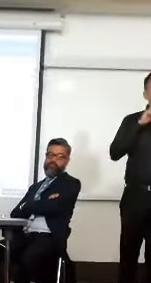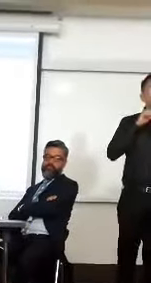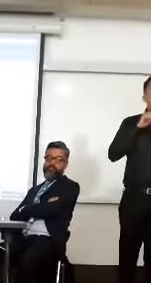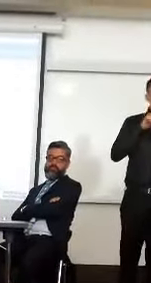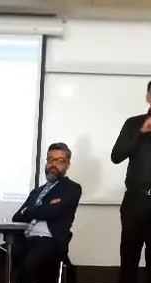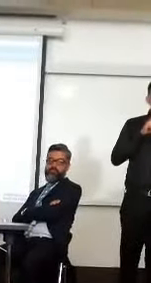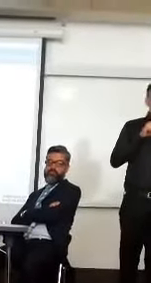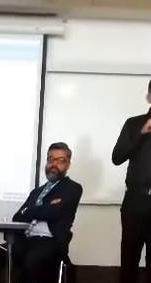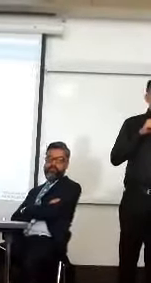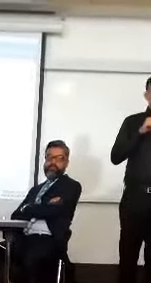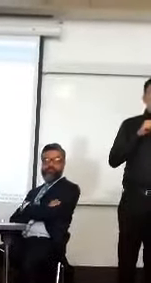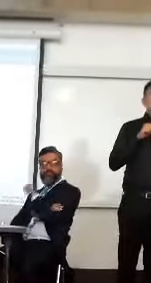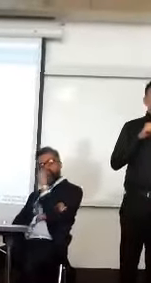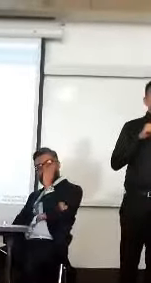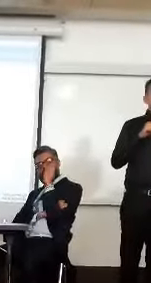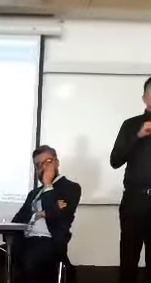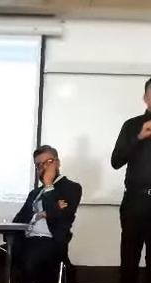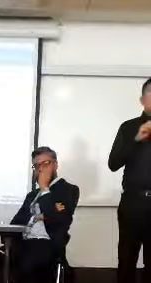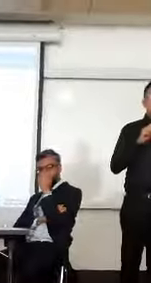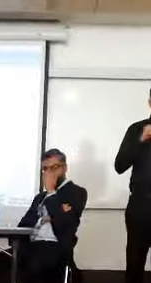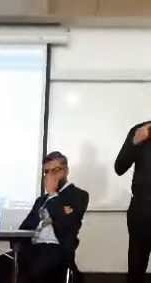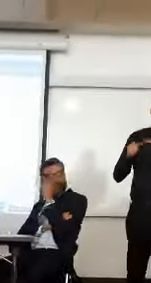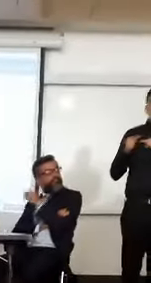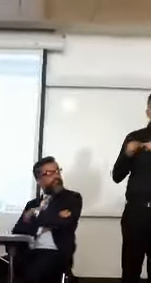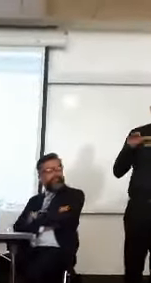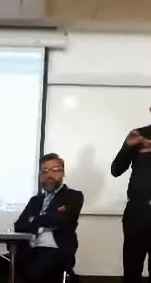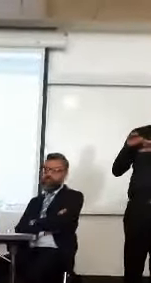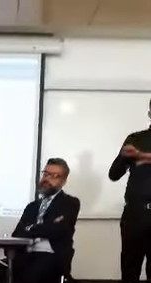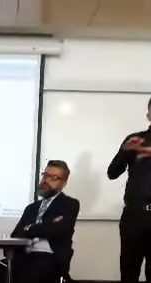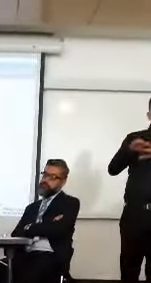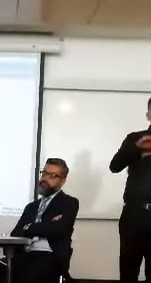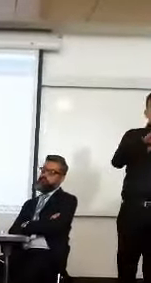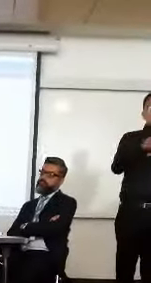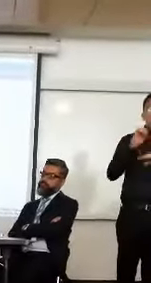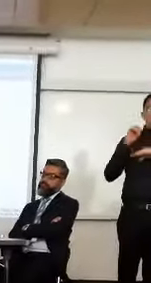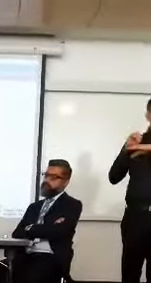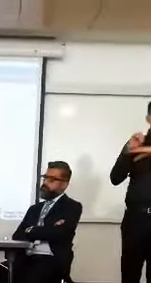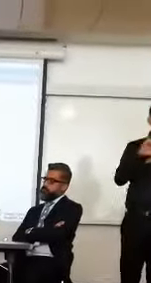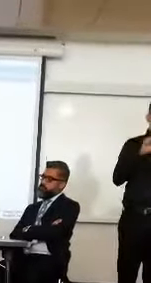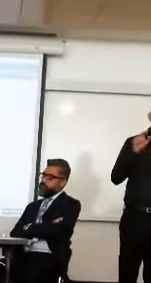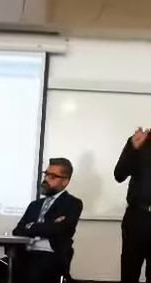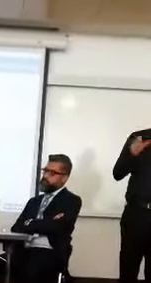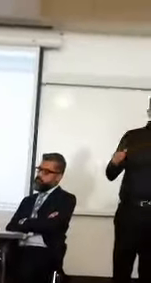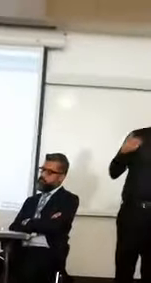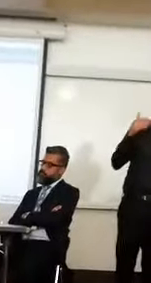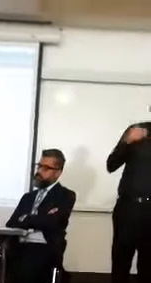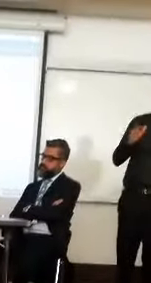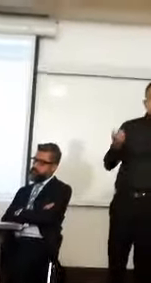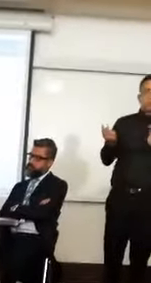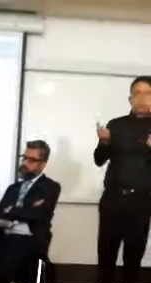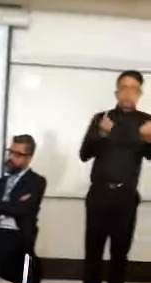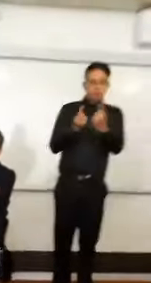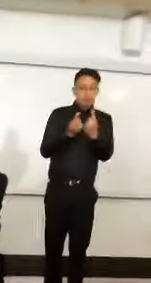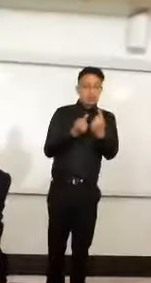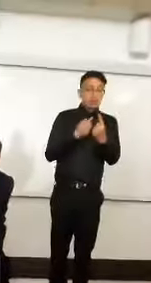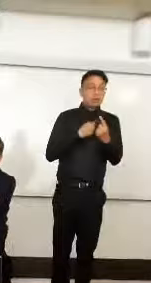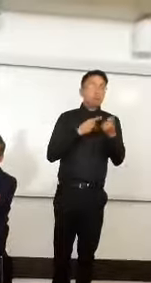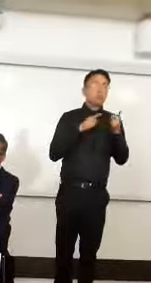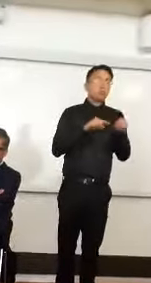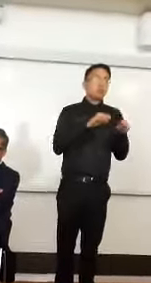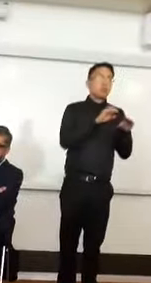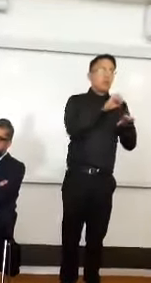la participación de representantes de organizaciones de personas con discapacidad y de organizaciones que trabajan por los derechos de las